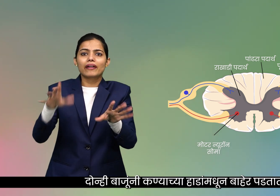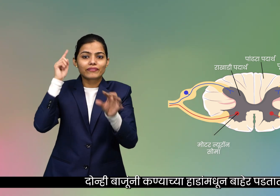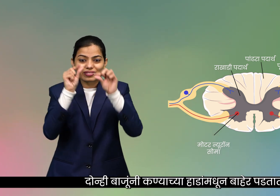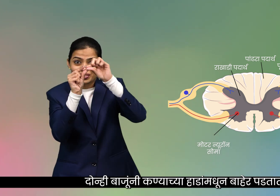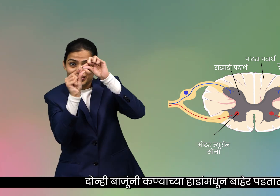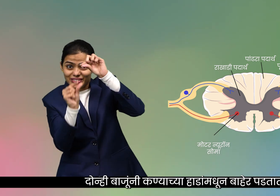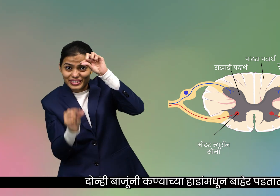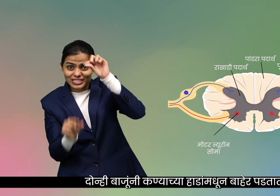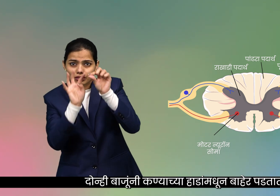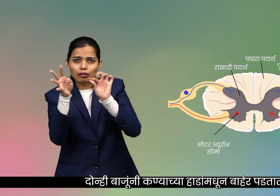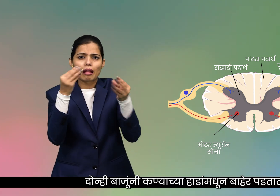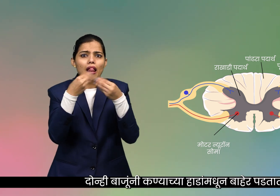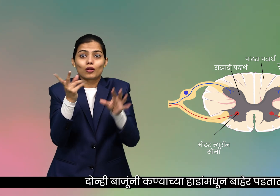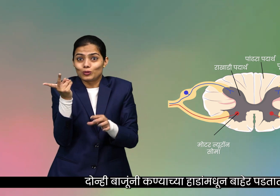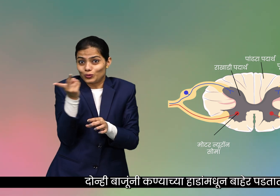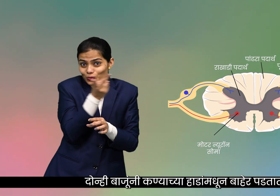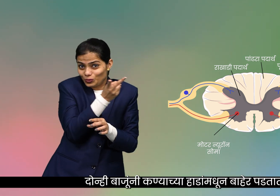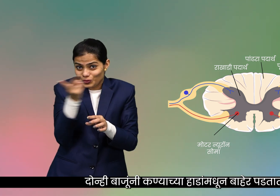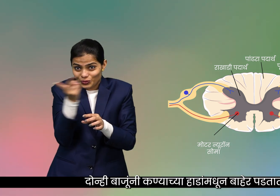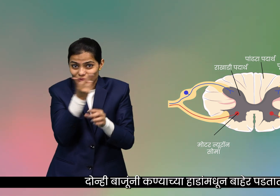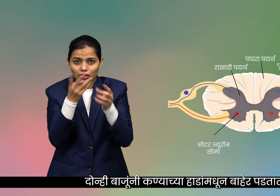दोन्ही बाजूनी कण्याच्या हाडांमध्ये बाहेर पडतात.